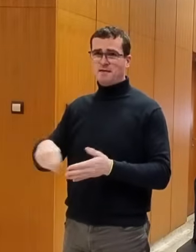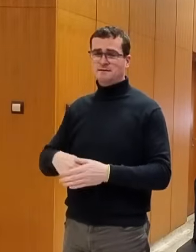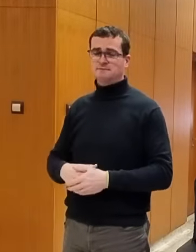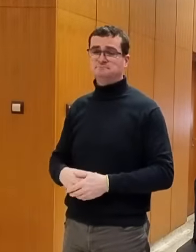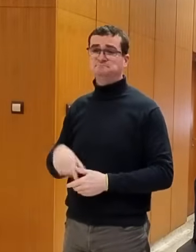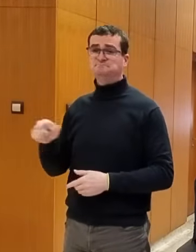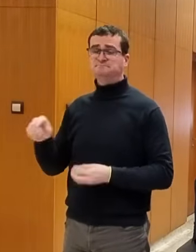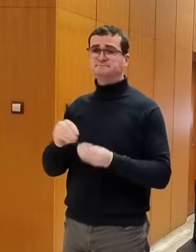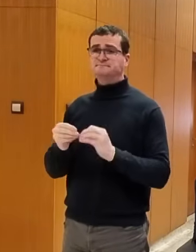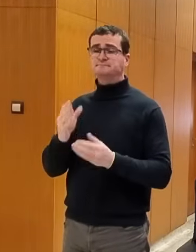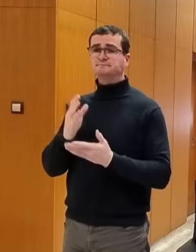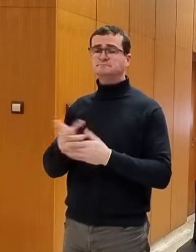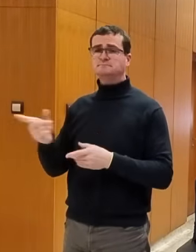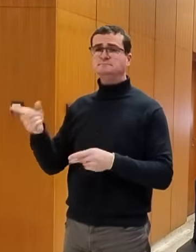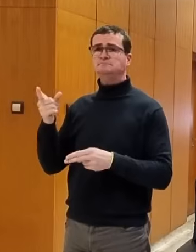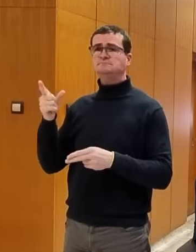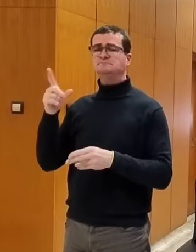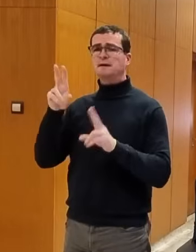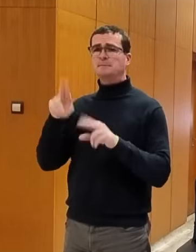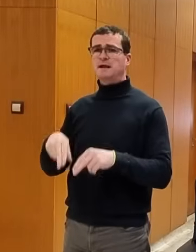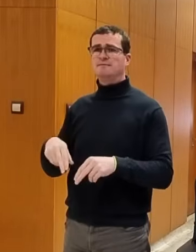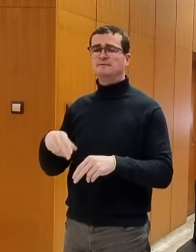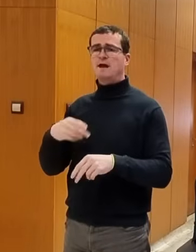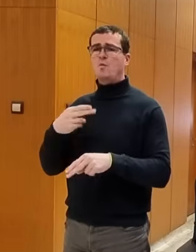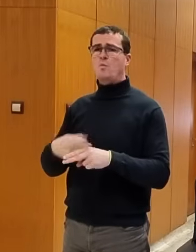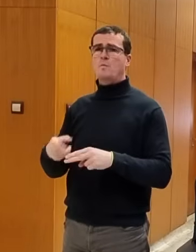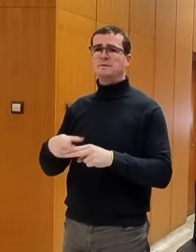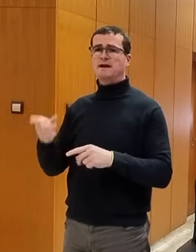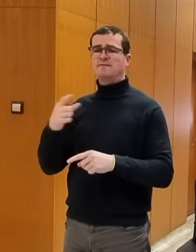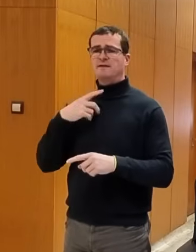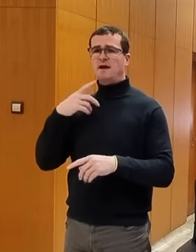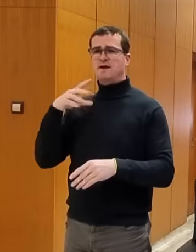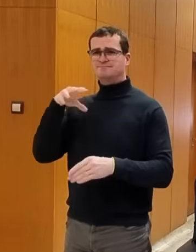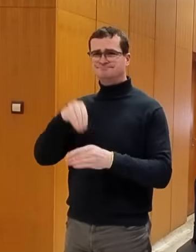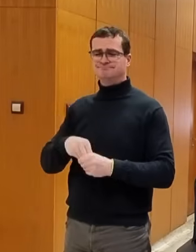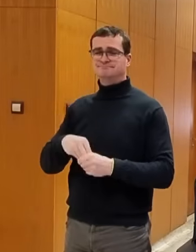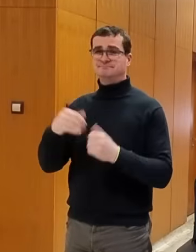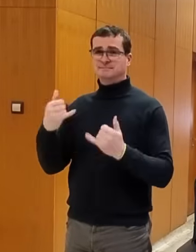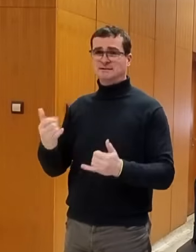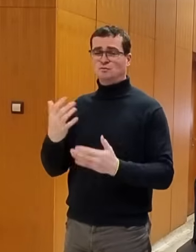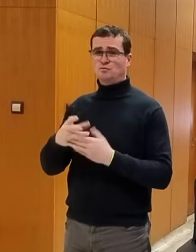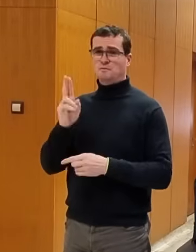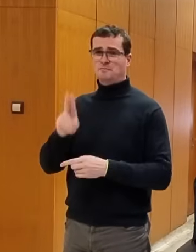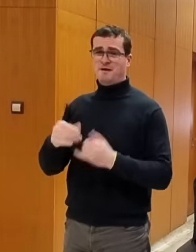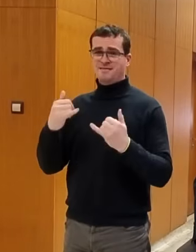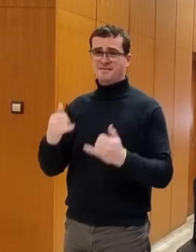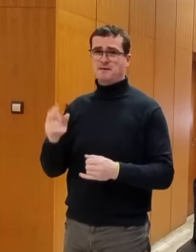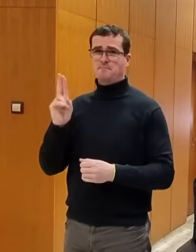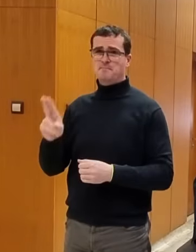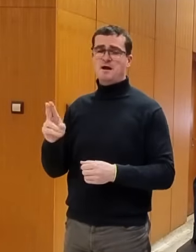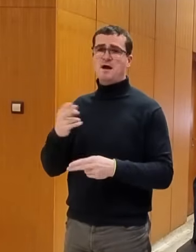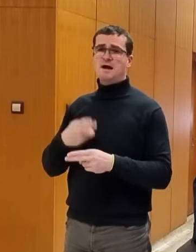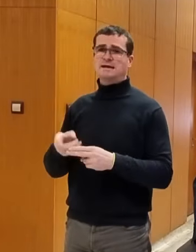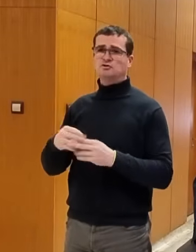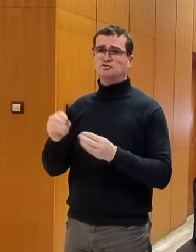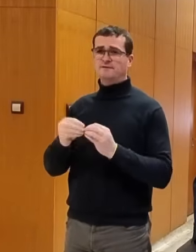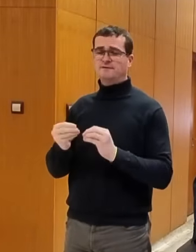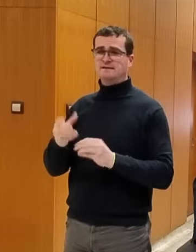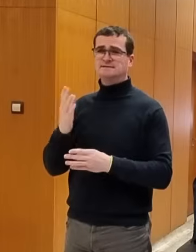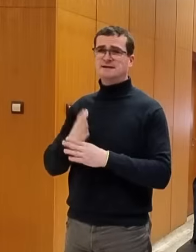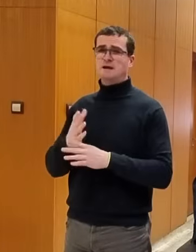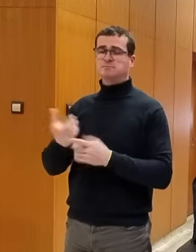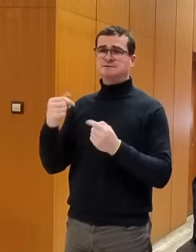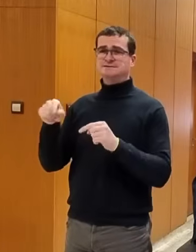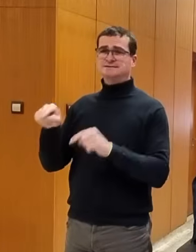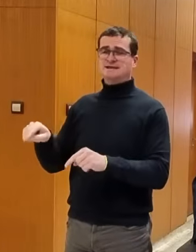Tieto veci už sú v právnej úprave Slovenskej republiky v právnom poriadku zadefinované dnes. Už dnes je možné riešiť aj veci, ak sa